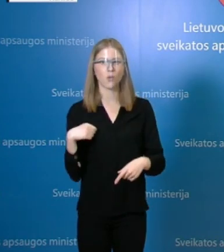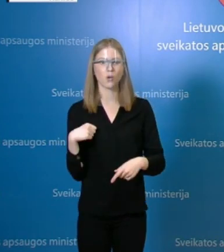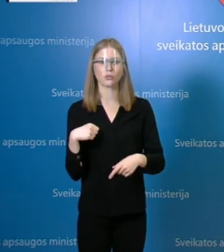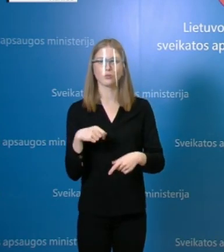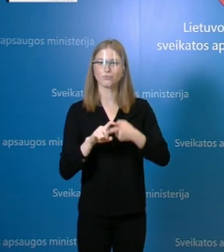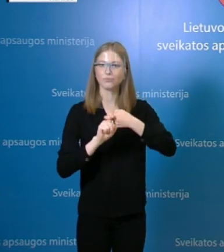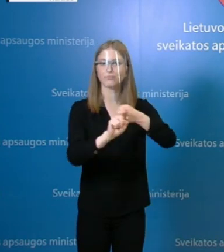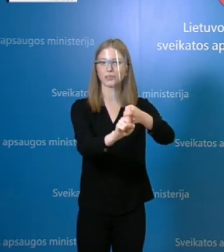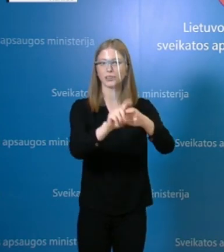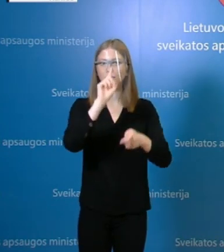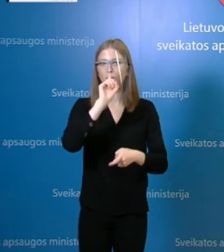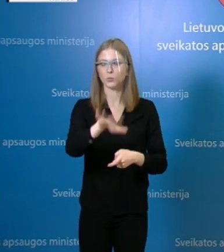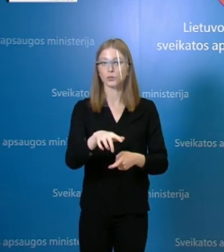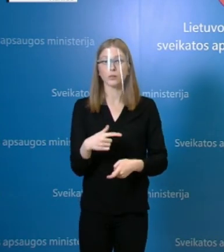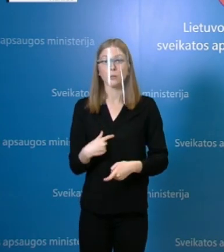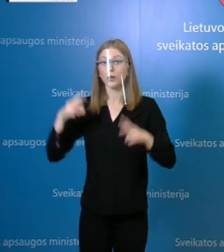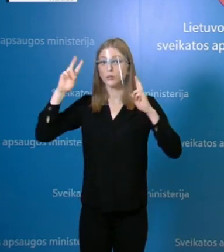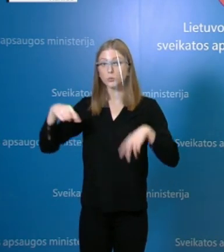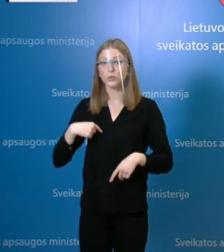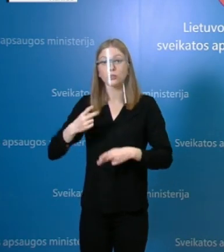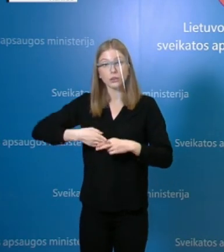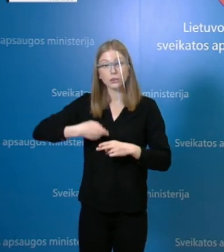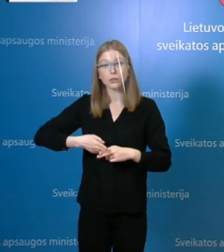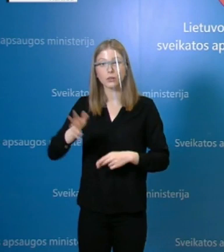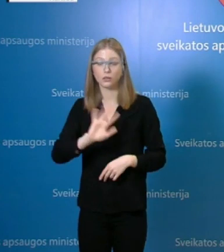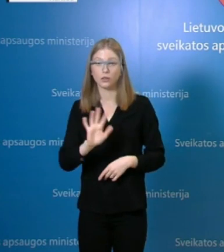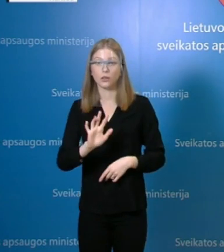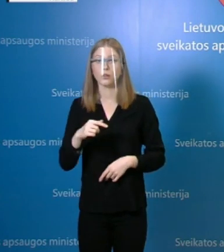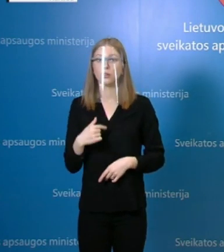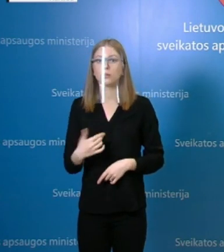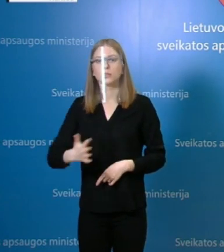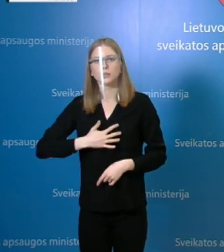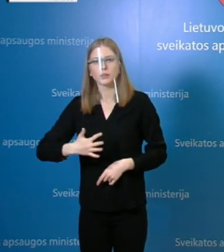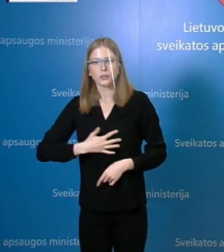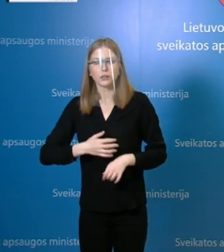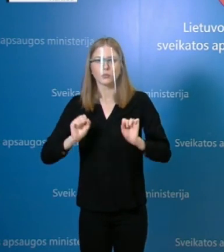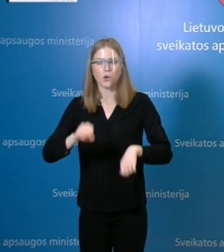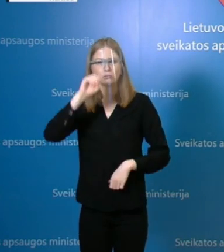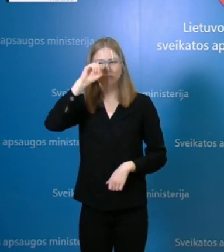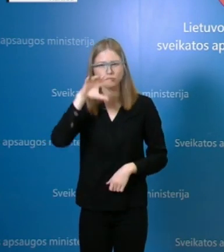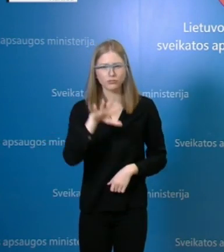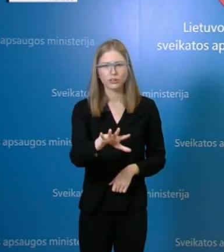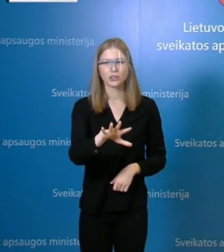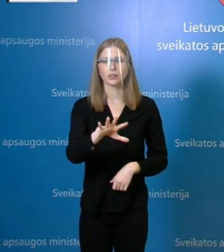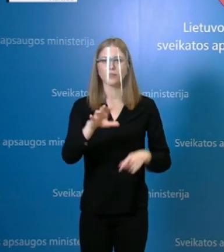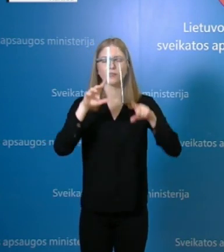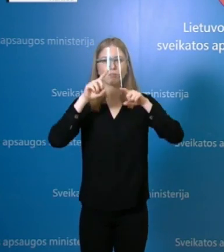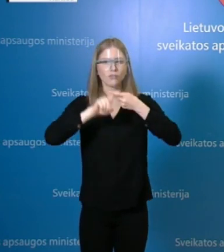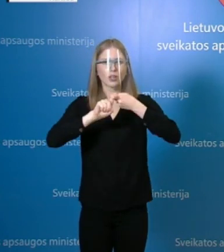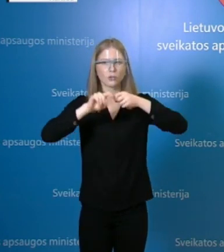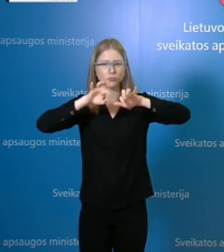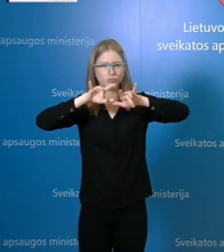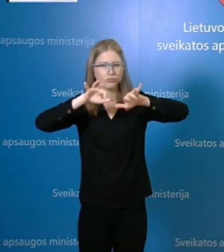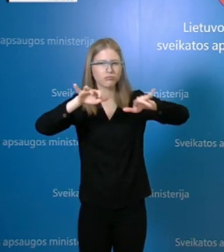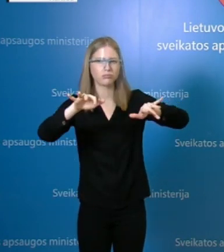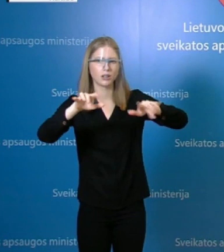kad sergam, vis tik tai kvėpuojam, galim iškvėpti virusą su aerozoliais ir jeigu didesnė dalis